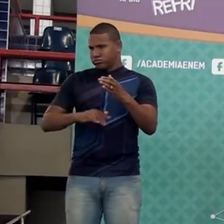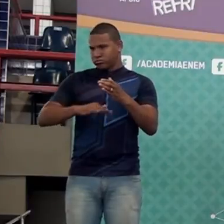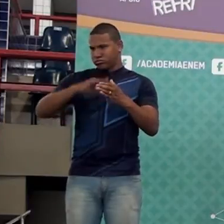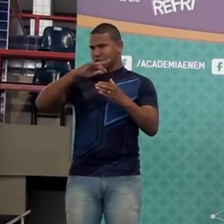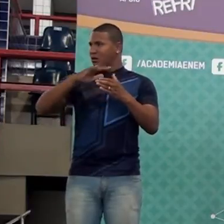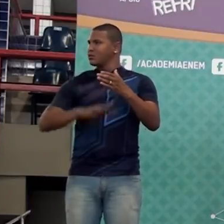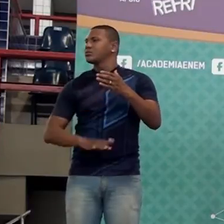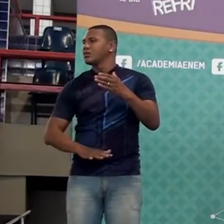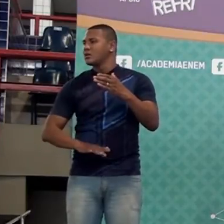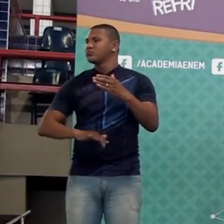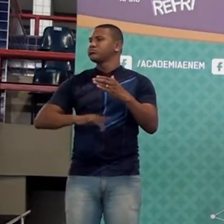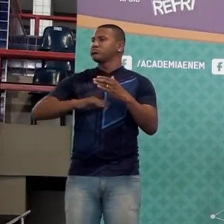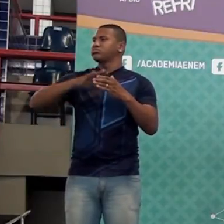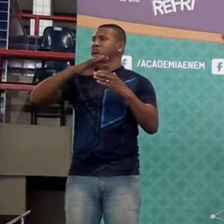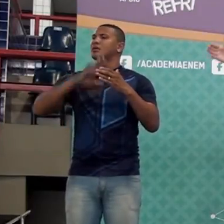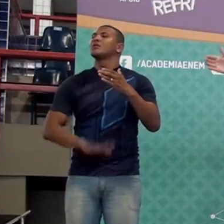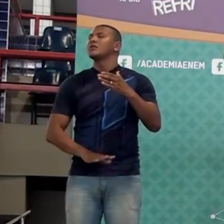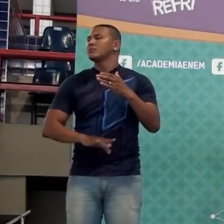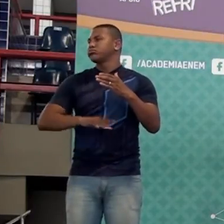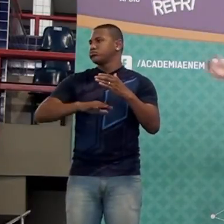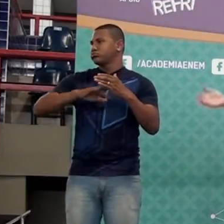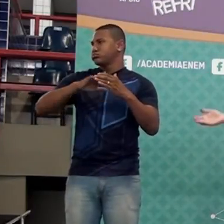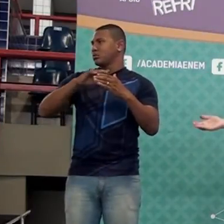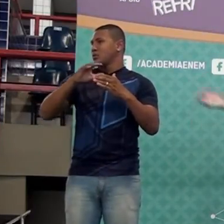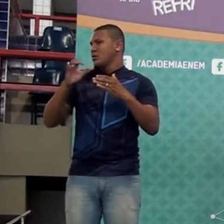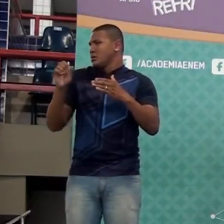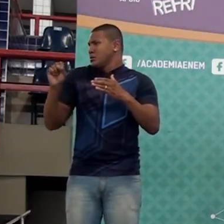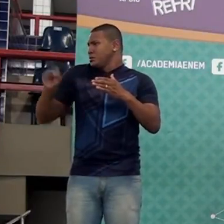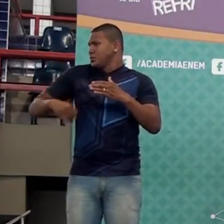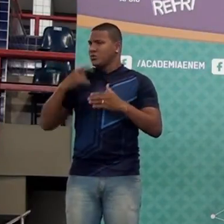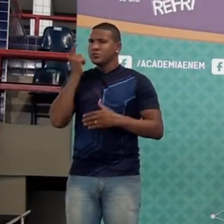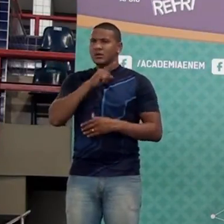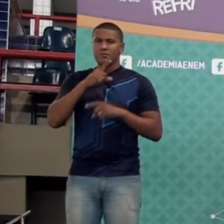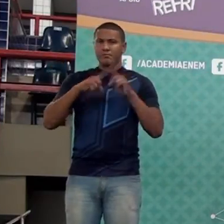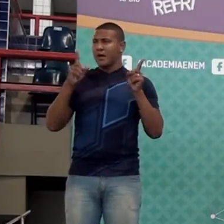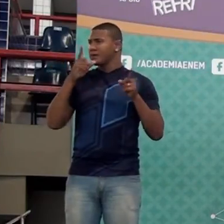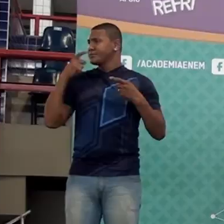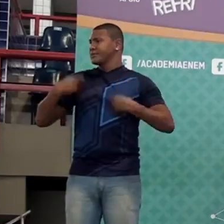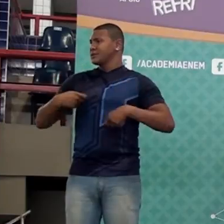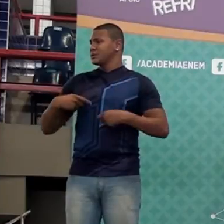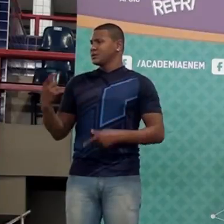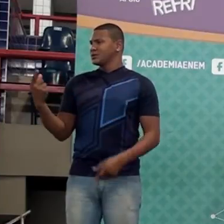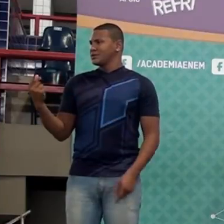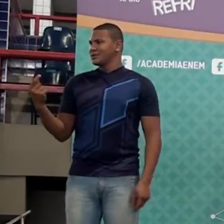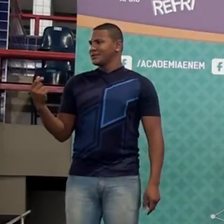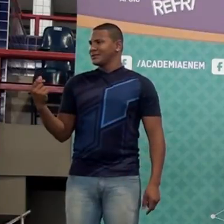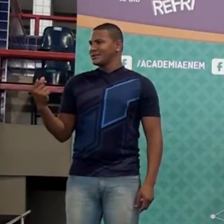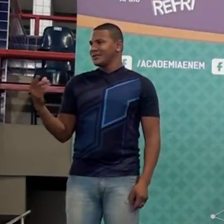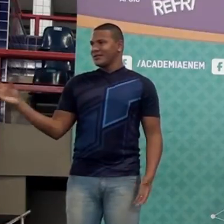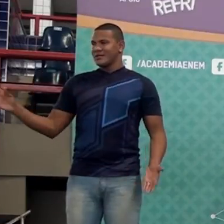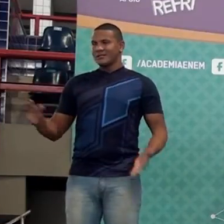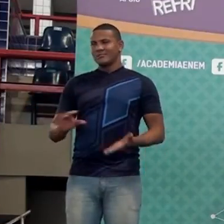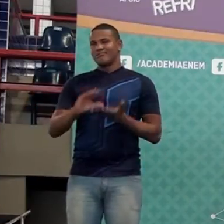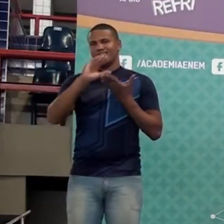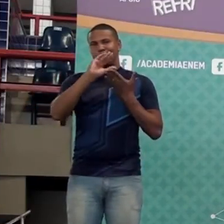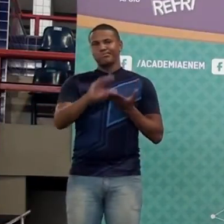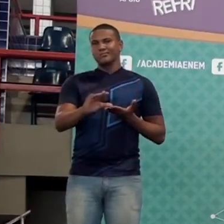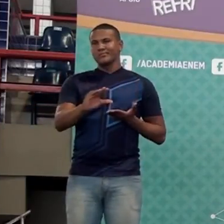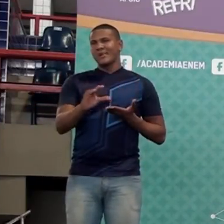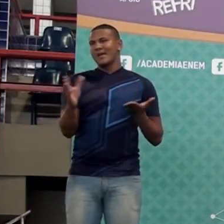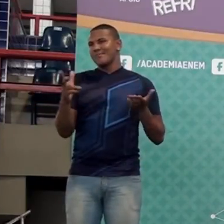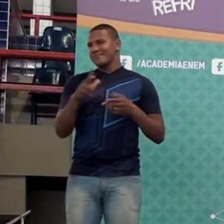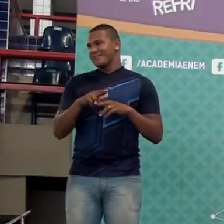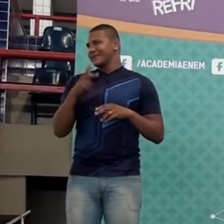o quê? Baixo. Na hora que você tem que transferir água de outro canto para abastecer esse poço, já vai encarecer, aí nem vale a